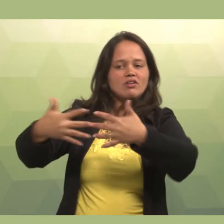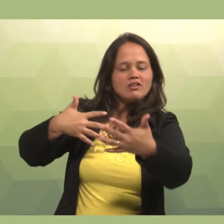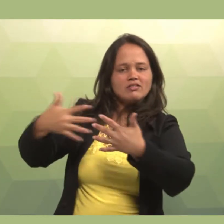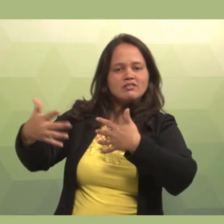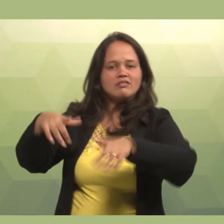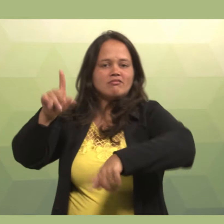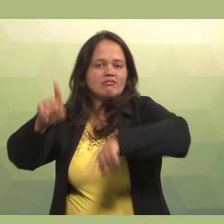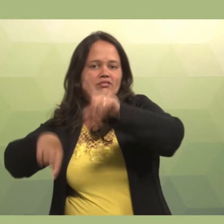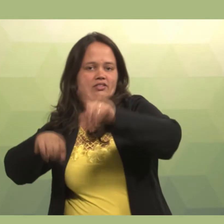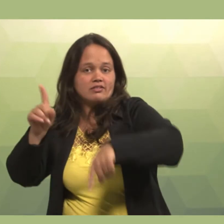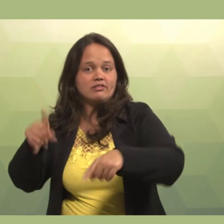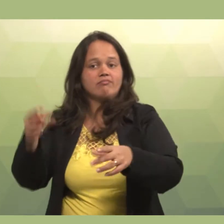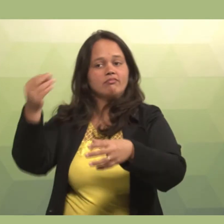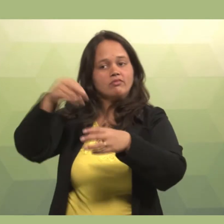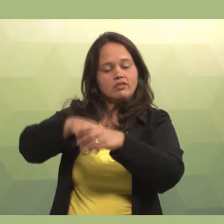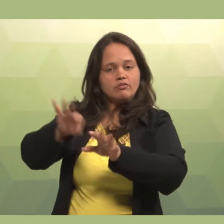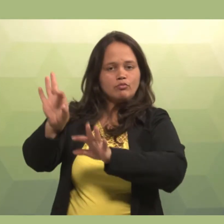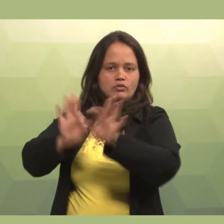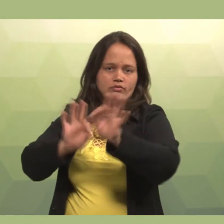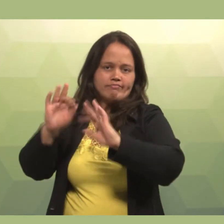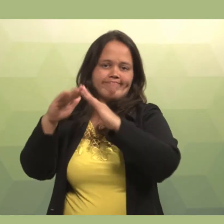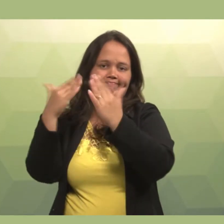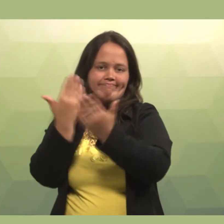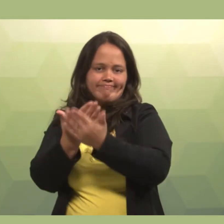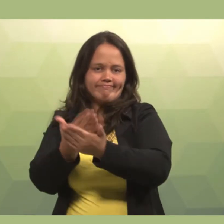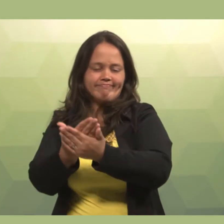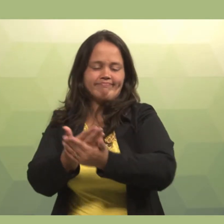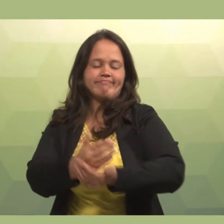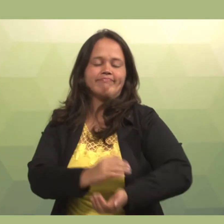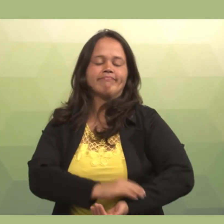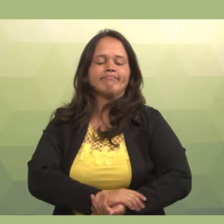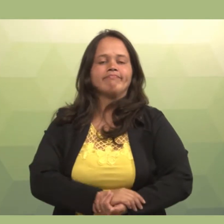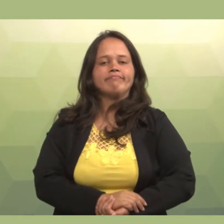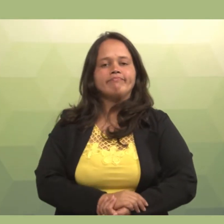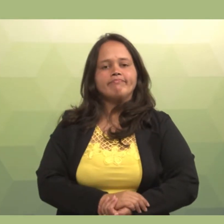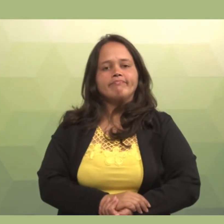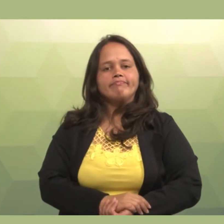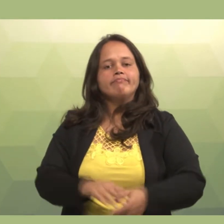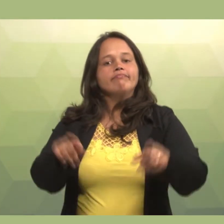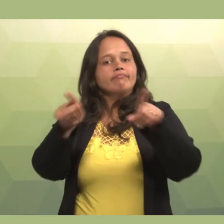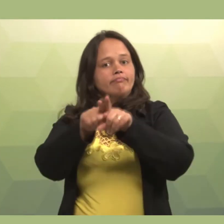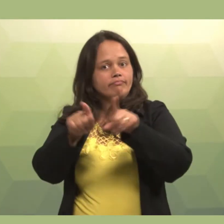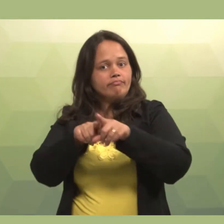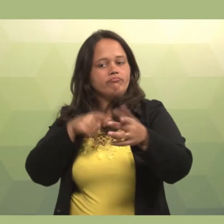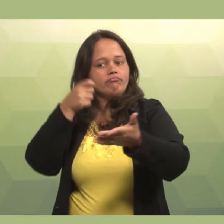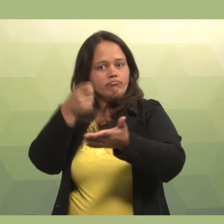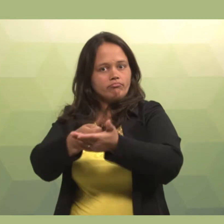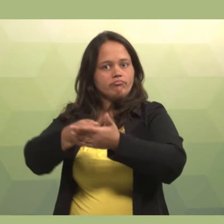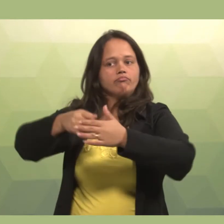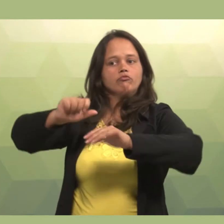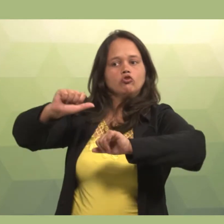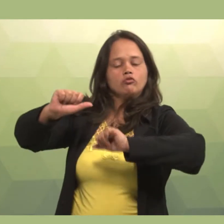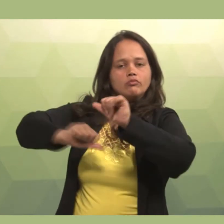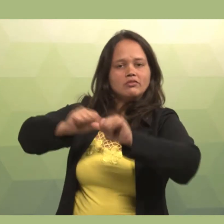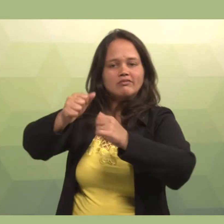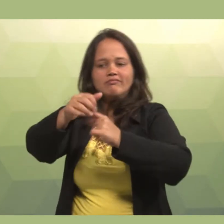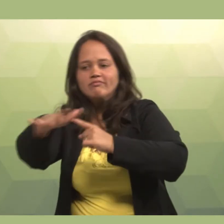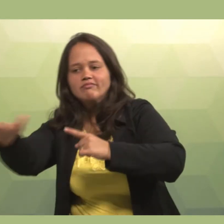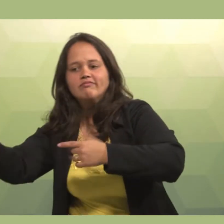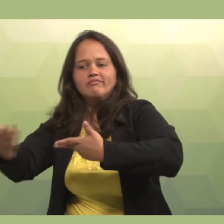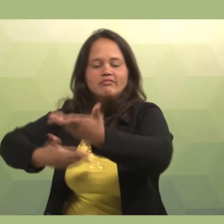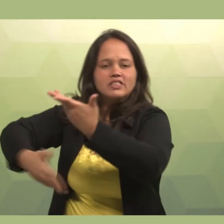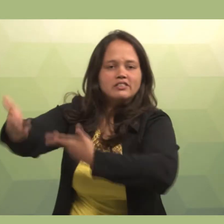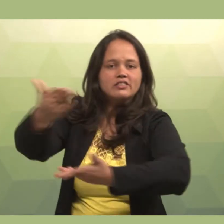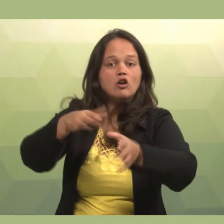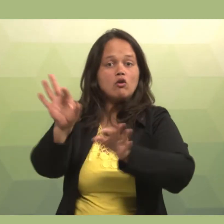Defende ainda a transversalidade como a forma de organizar o trabalho didático-pedagógico em que temas e eixos